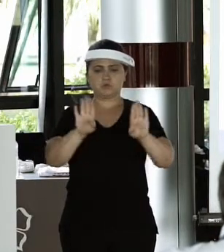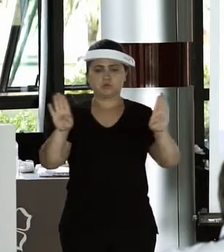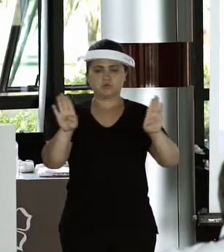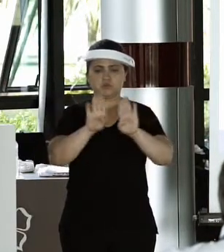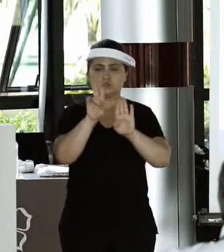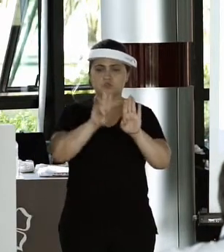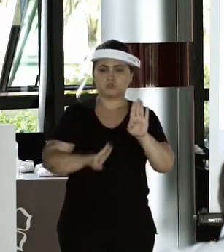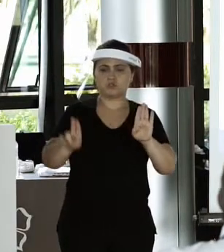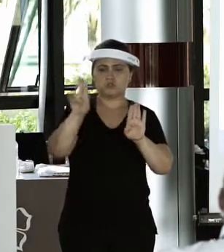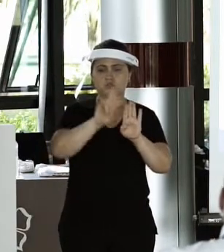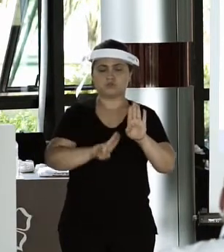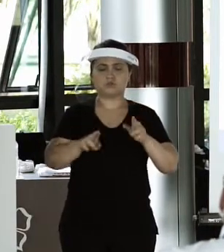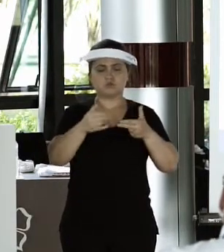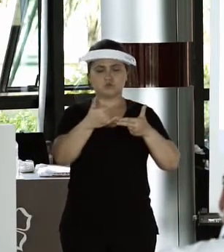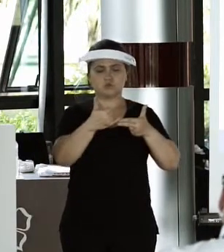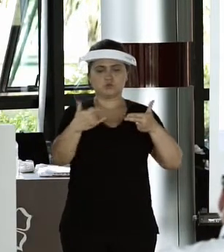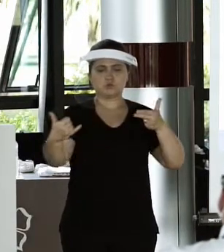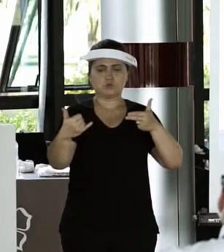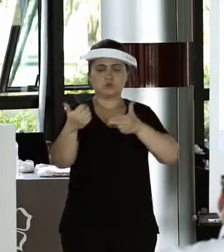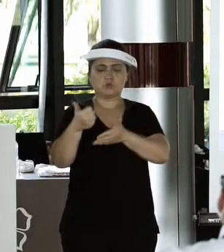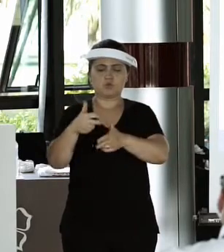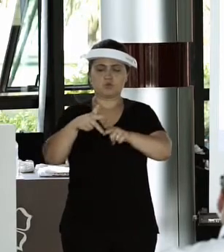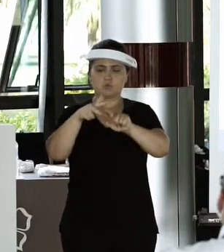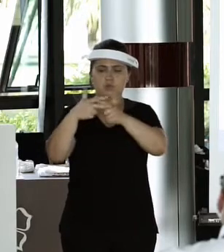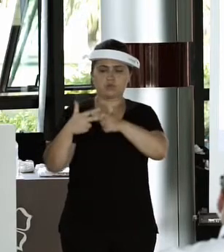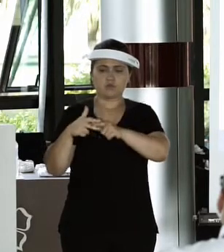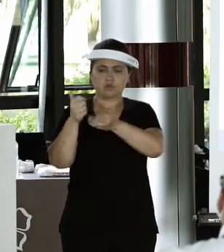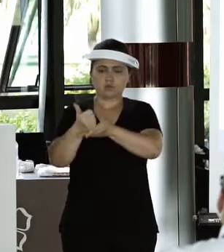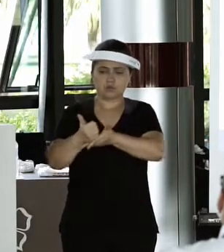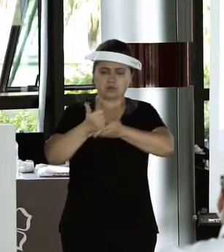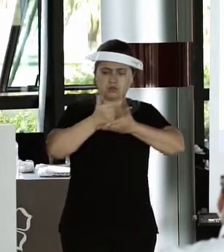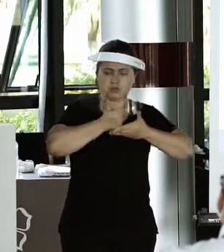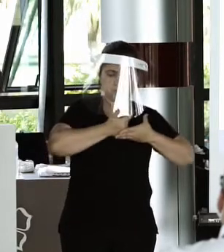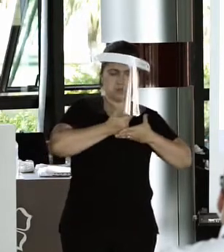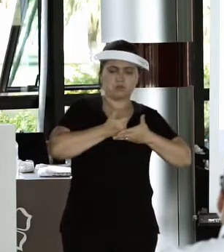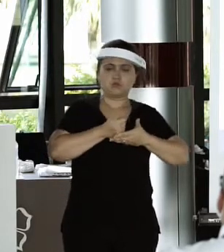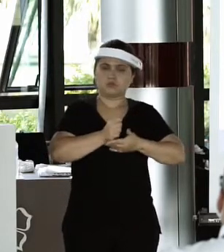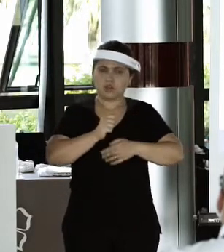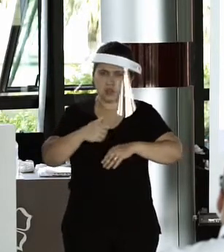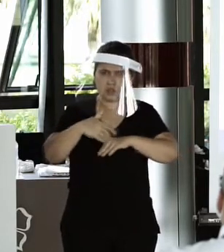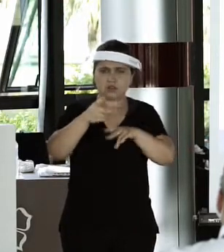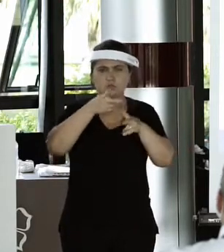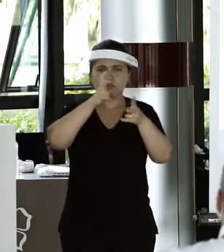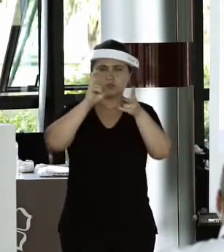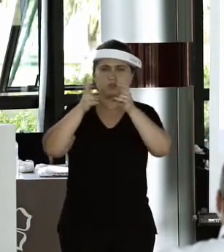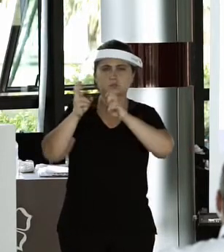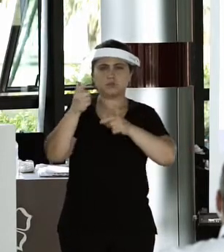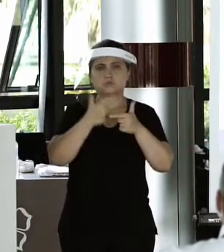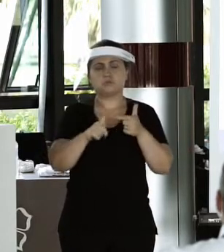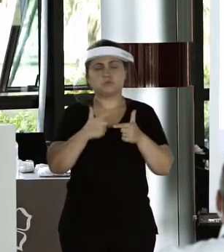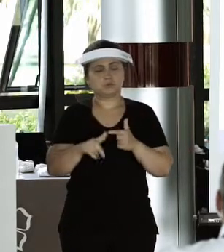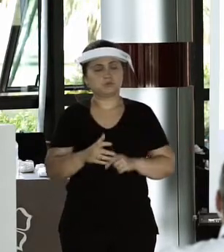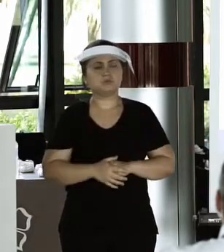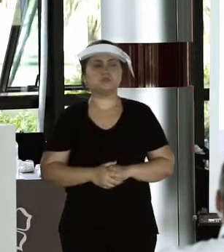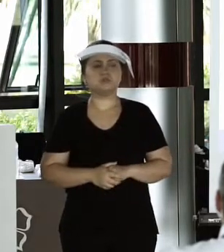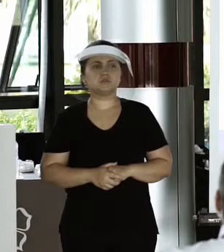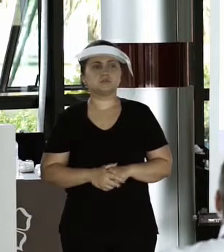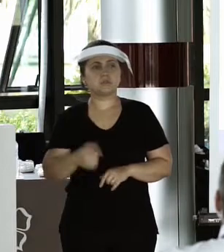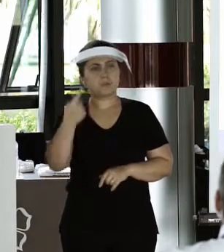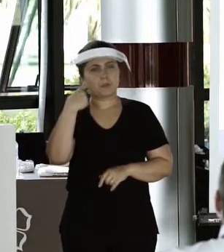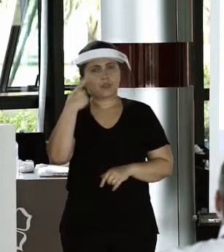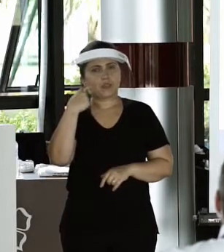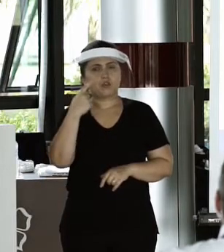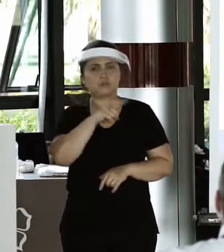utilizando a termografia como uma ferramenta auxiliar para me ajudar ainda mais a detectar os problemas. Olha